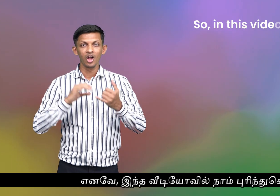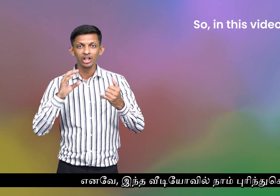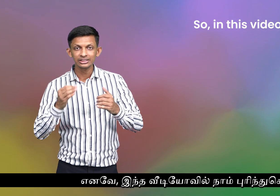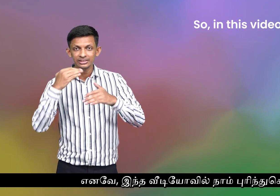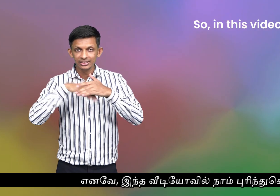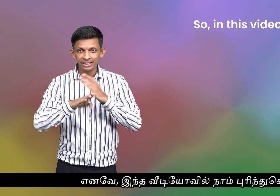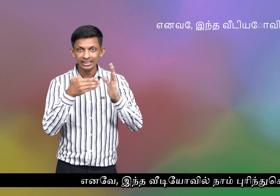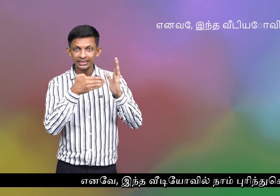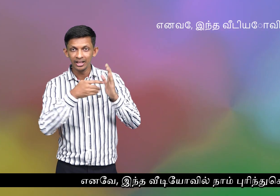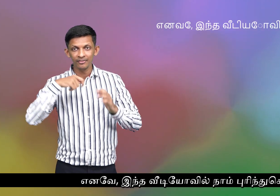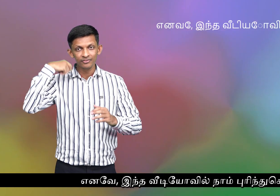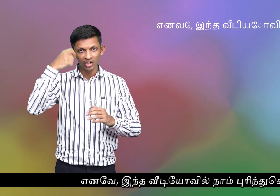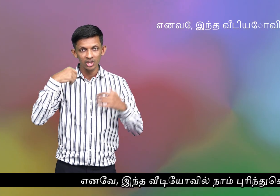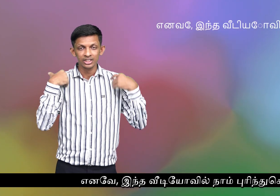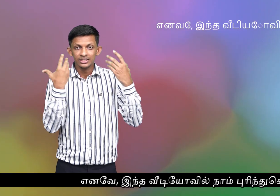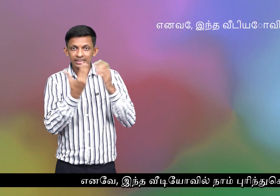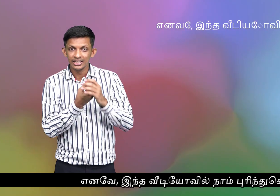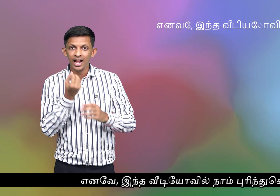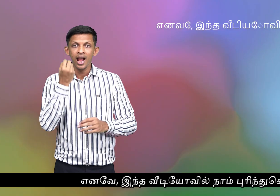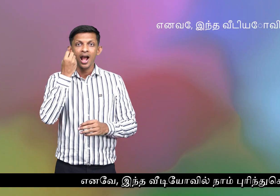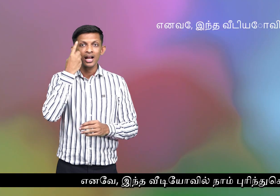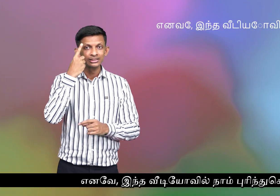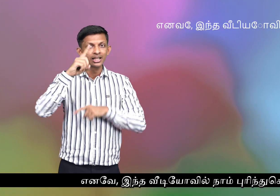எனவே இந்த காணொளியில் நாம் புரிந்து கொண்டோம்: